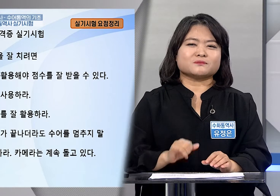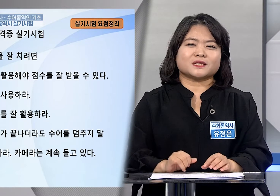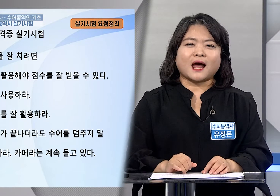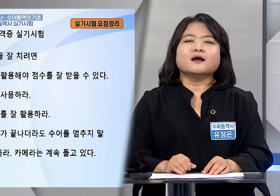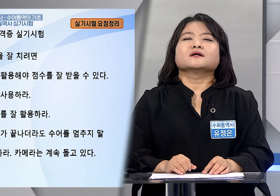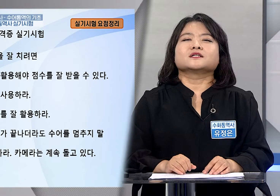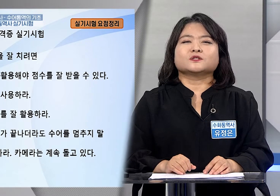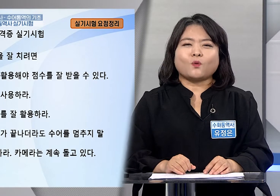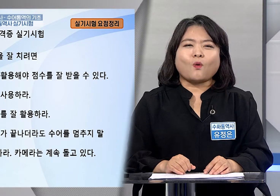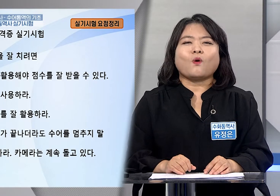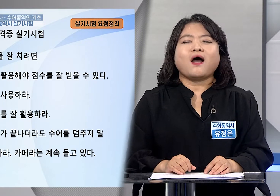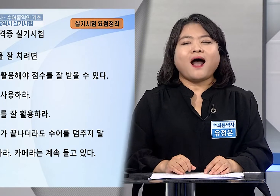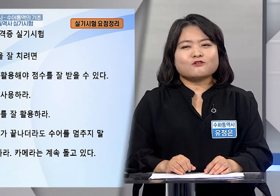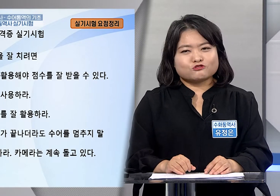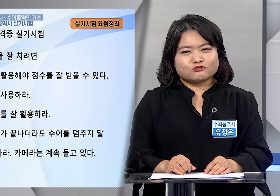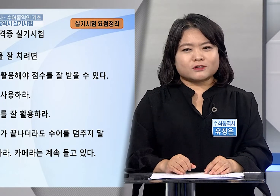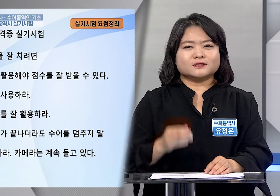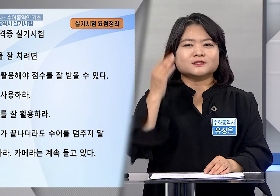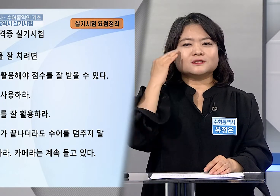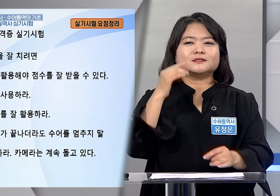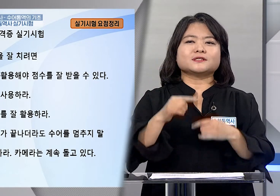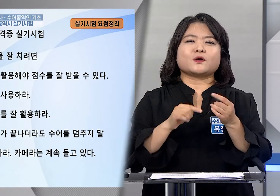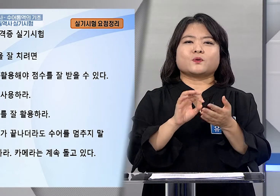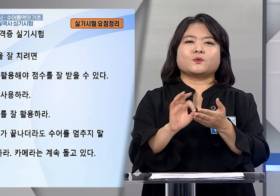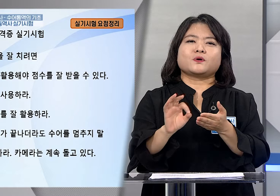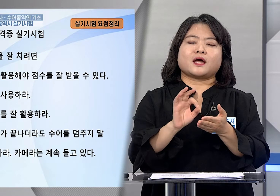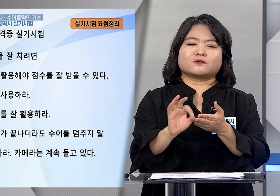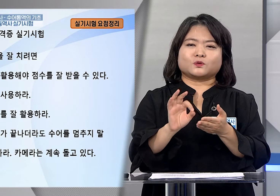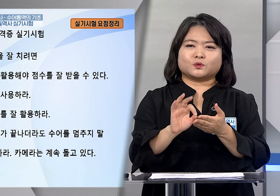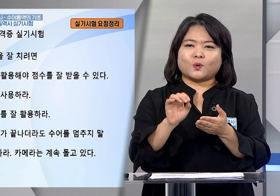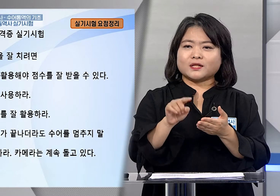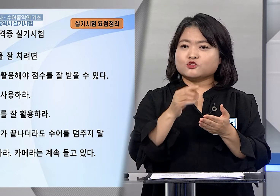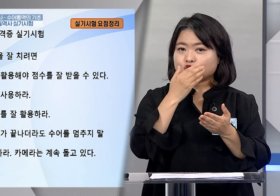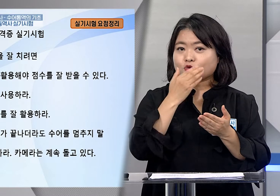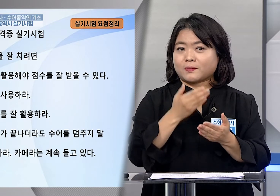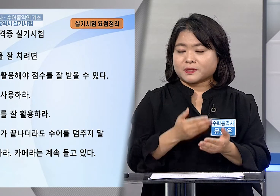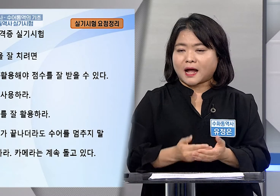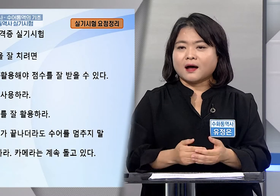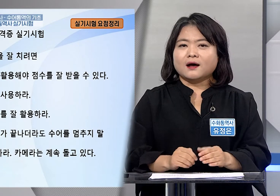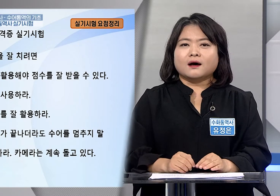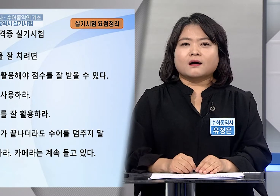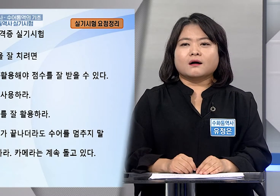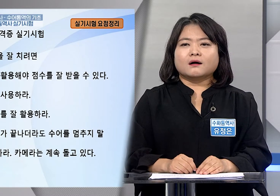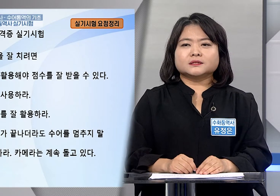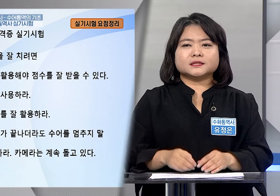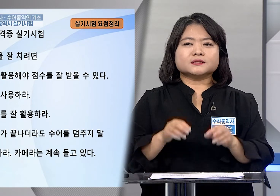있습니다. 그리고 한국 수화를 사용하는 것 또한 중요합니다.